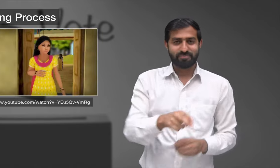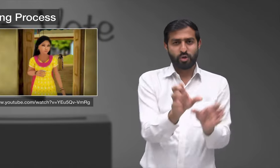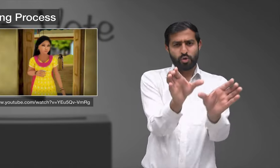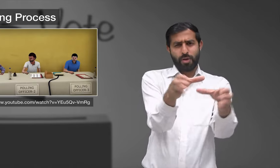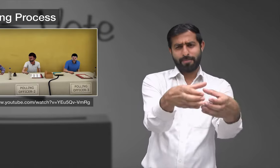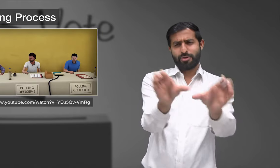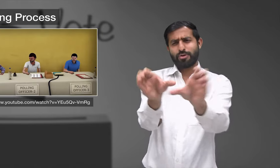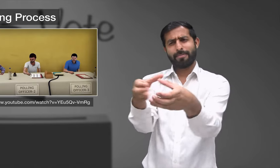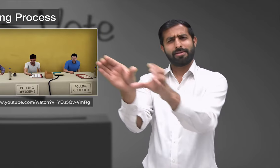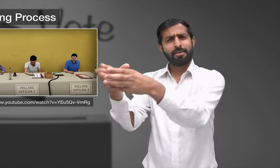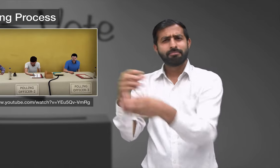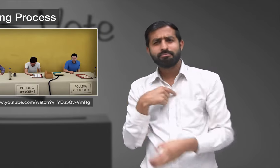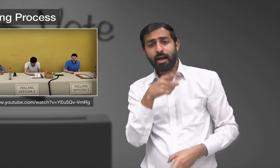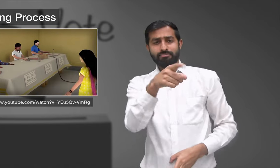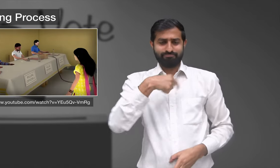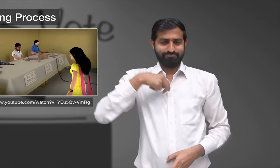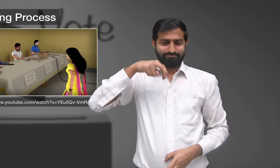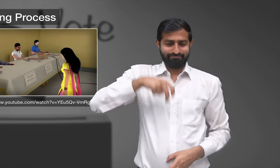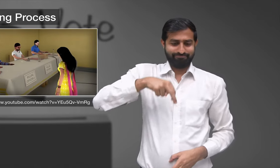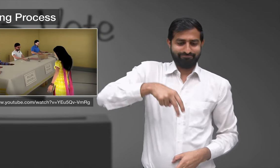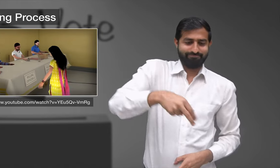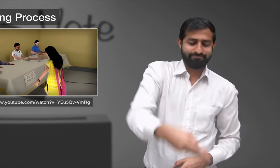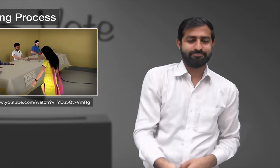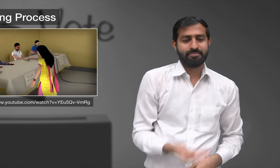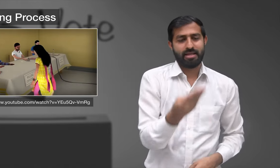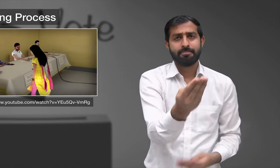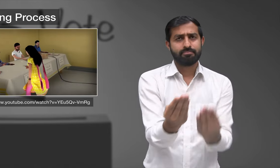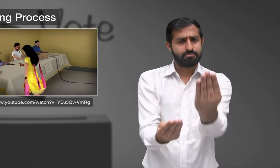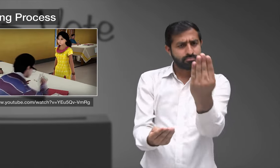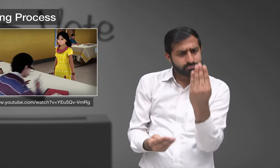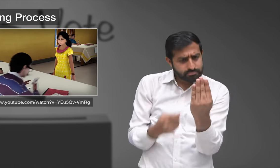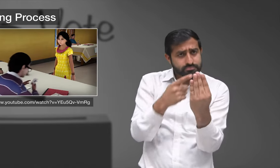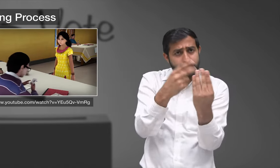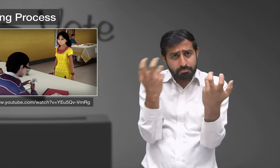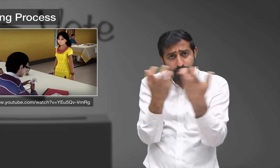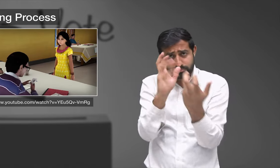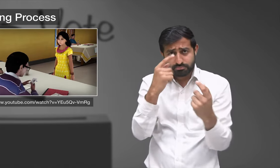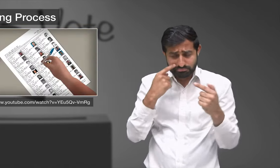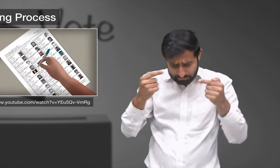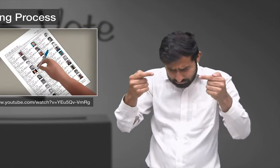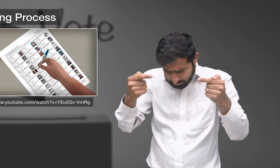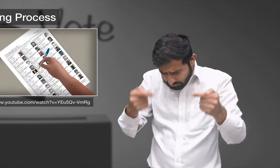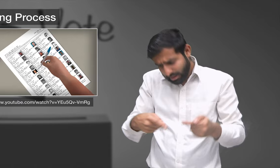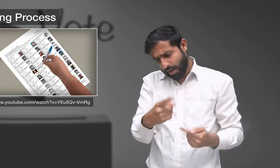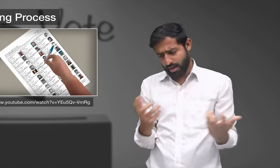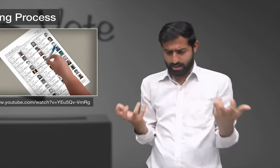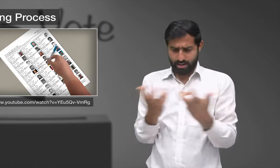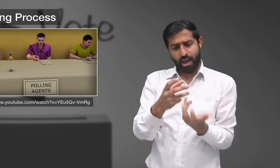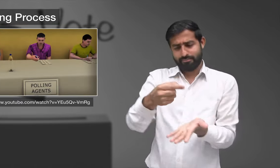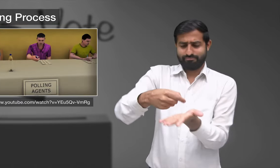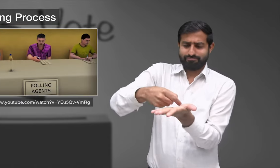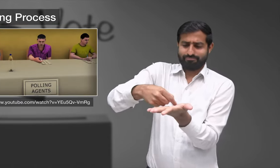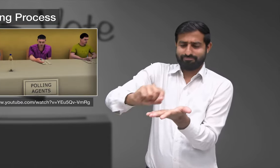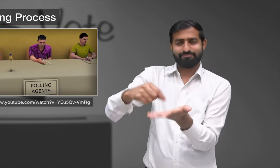जाएं वहां बैठे चुनाव अधिकारी आपके दस्तावेजों की जांच करने के बाद